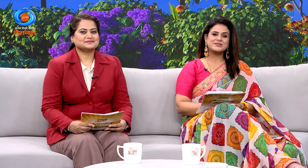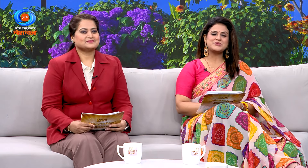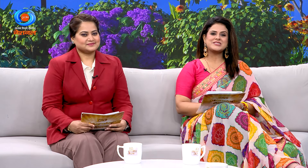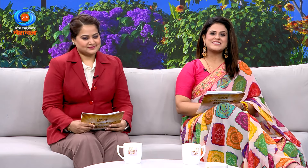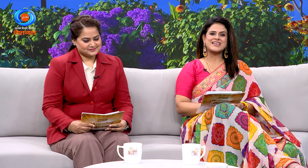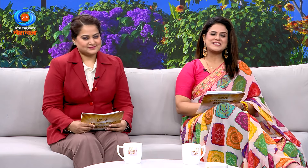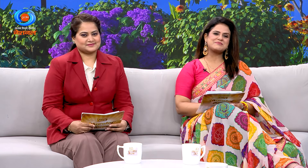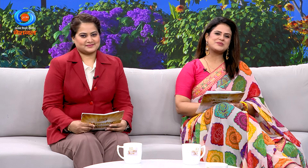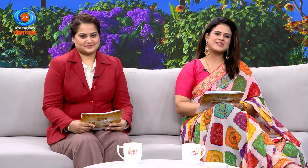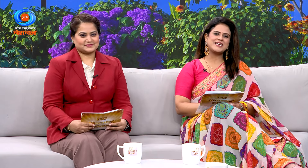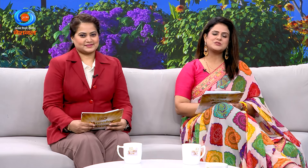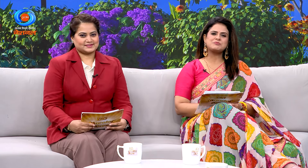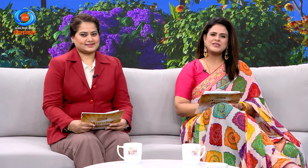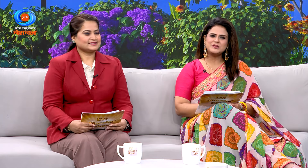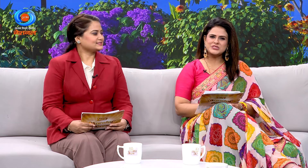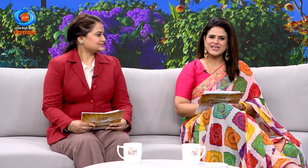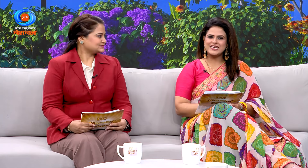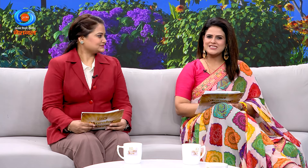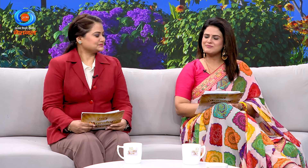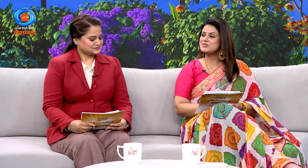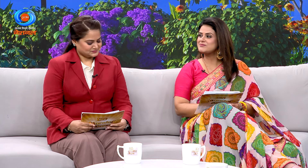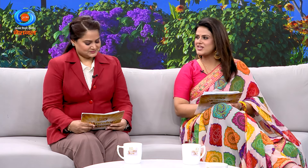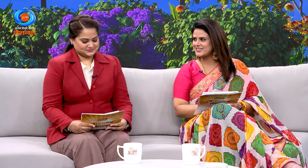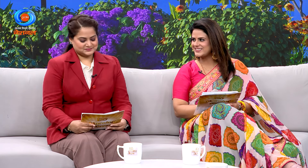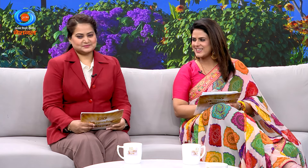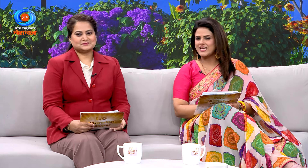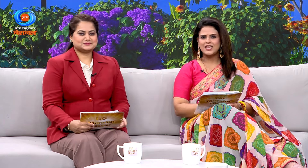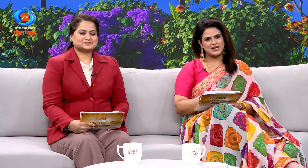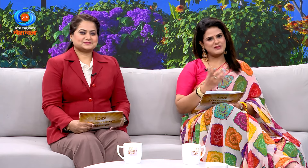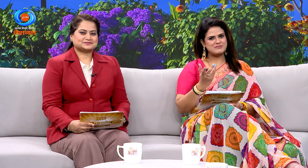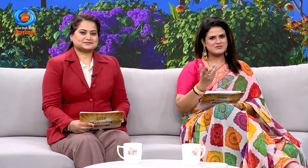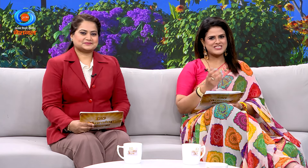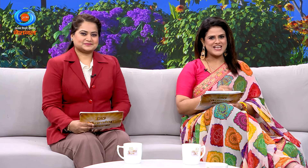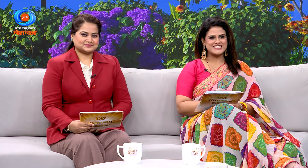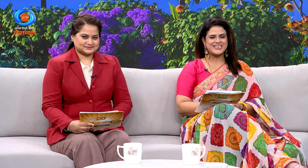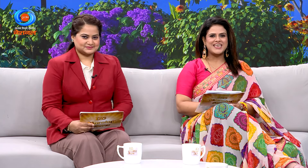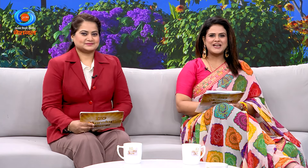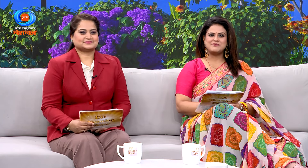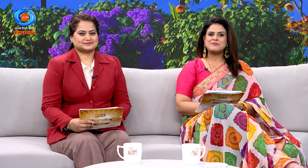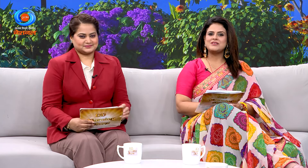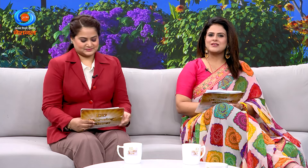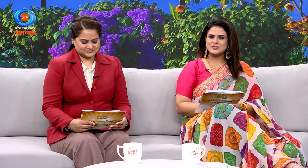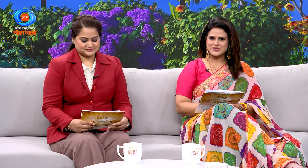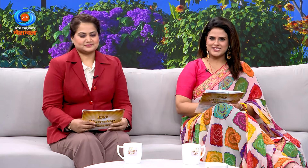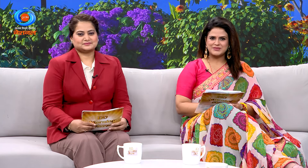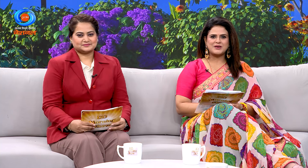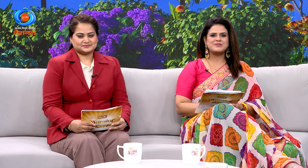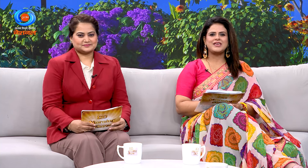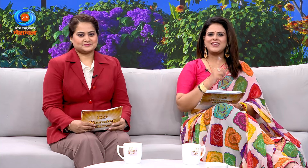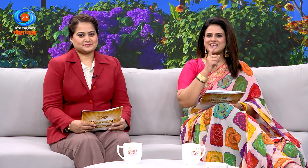कुछ इंसान ऐसे भी होते हैं जो बिन कुछ कहे ही सब कुछ समझा देते हैं, कभी अपनी मुस्कान से, कभी अपनी नजरों से, तो कभी एक